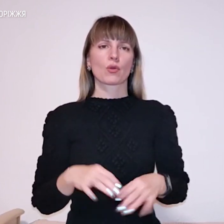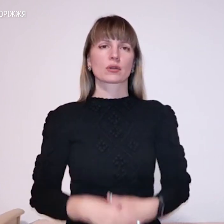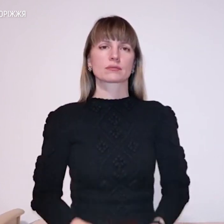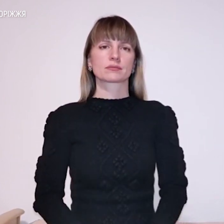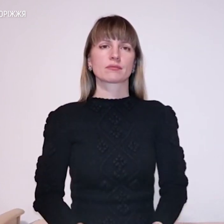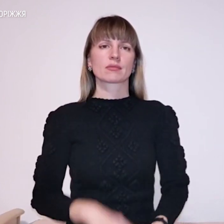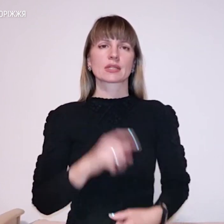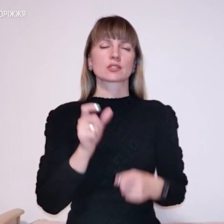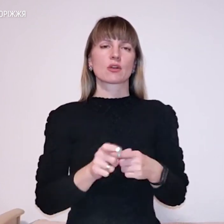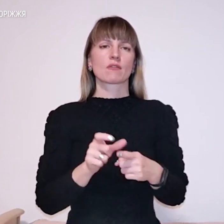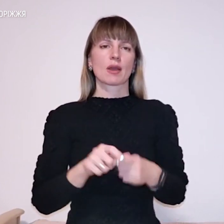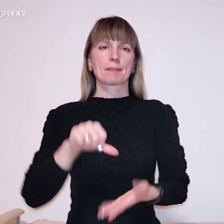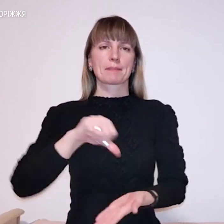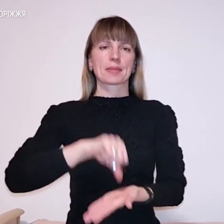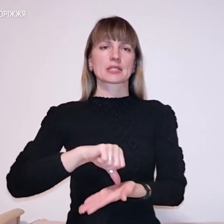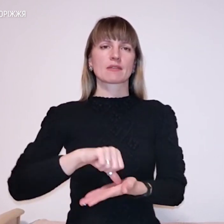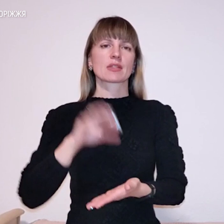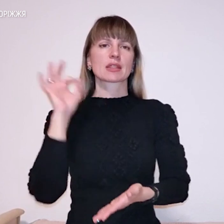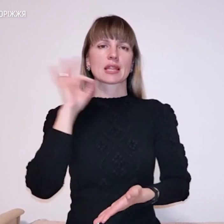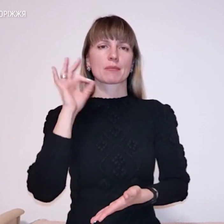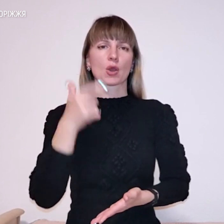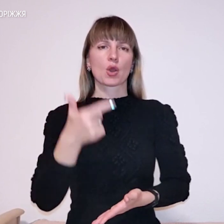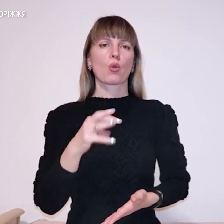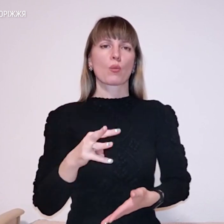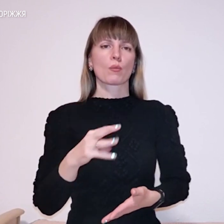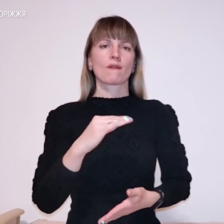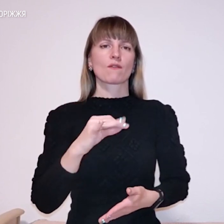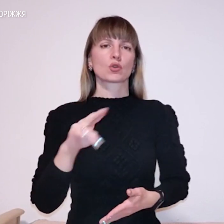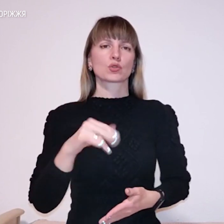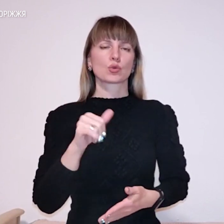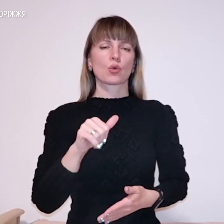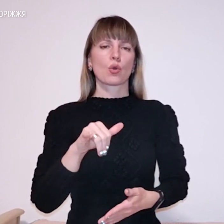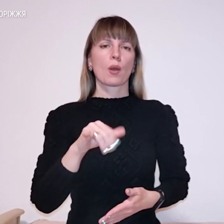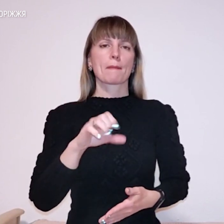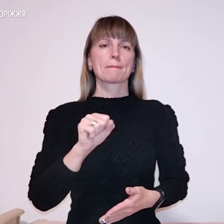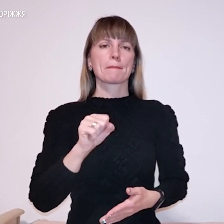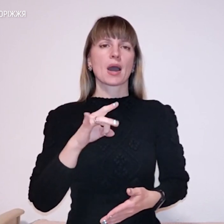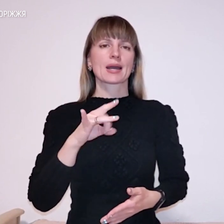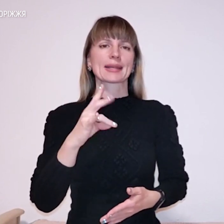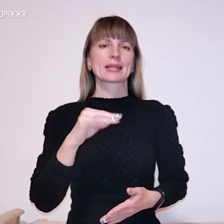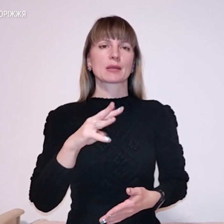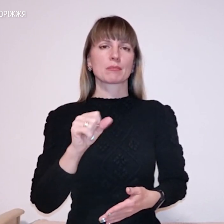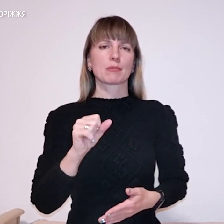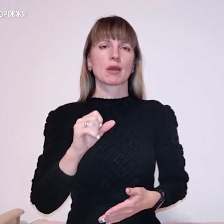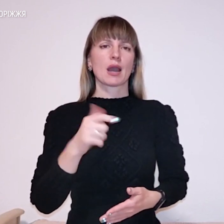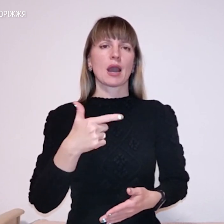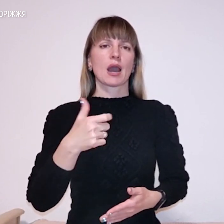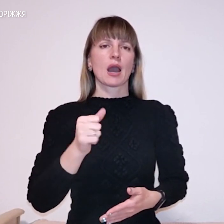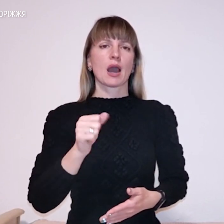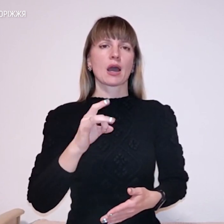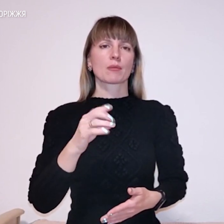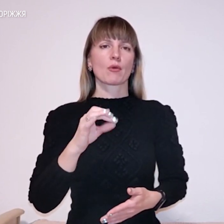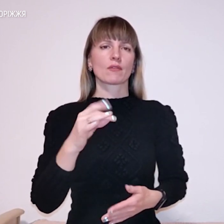За словами представниці німецького гуманітарного фонду «Фарніма» Світлани Грабовенко, автівку швидкої